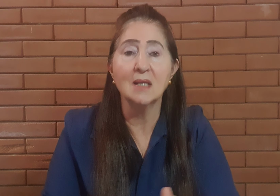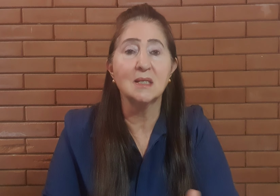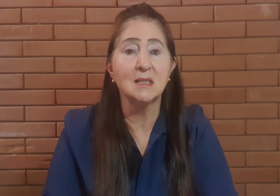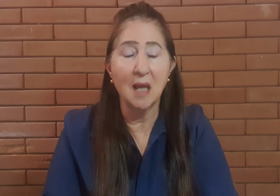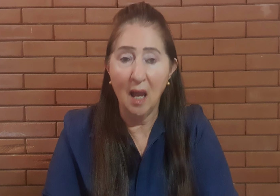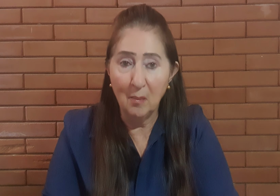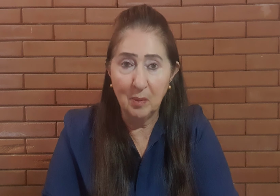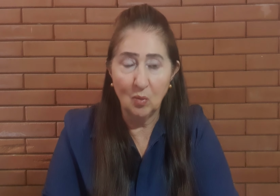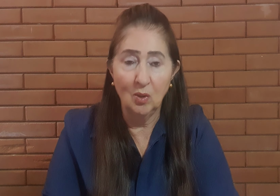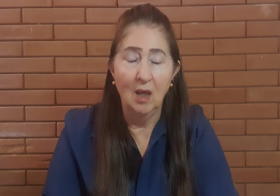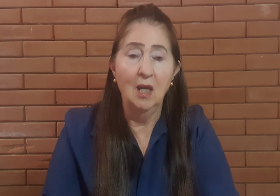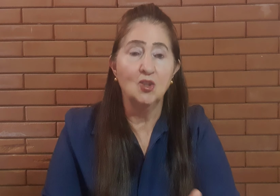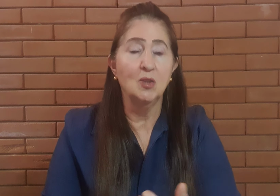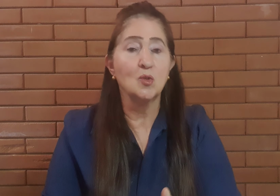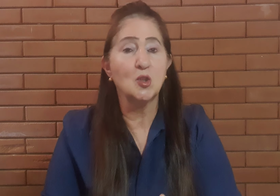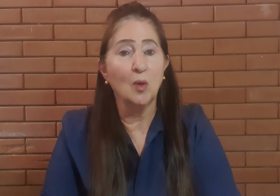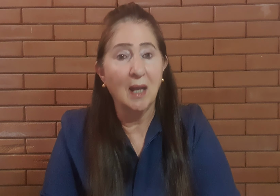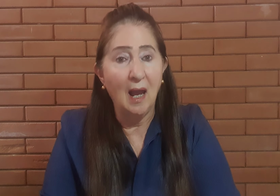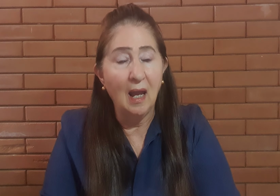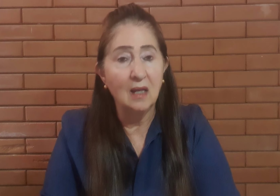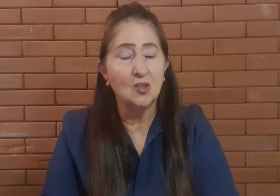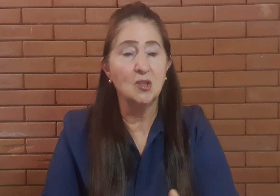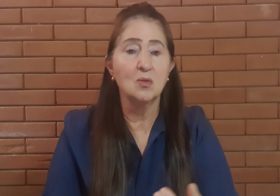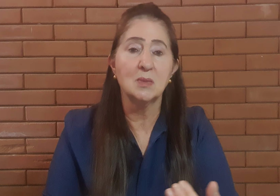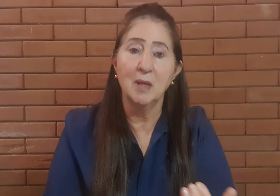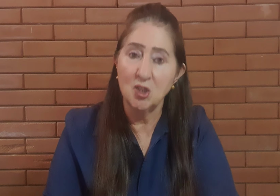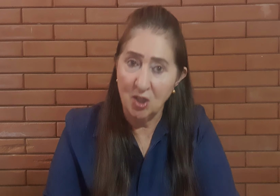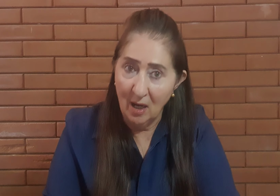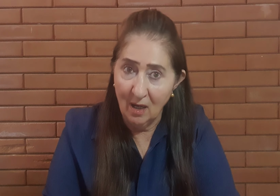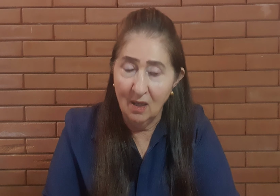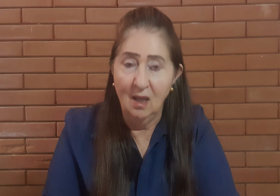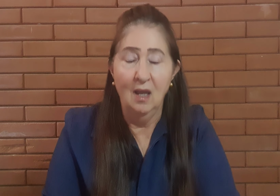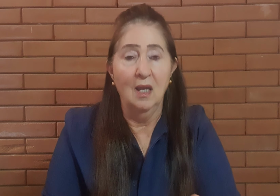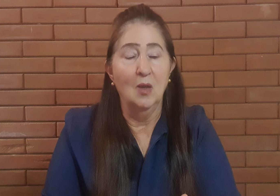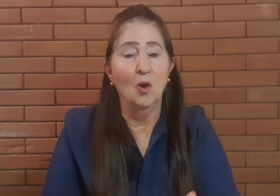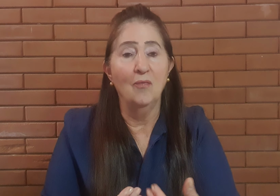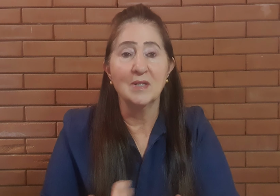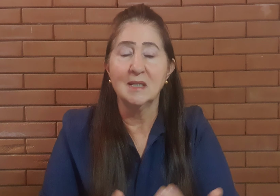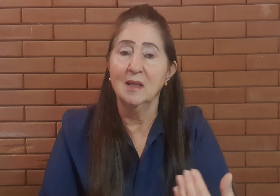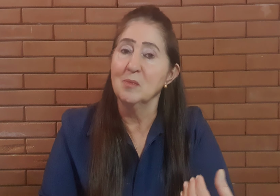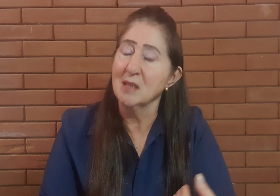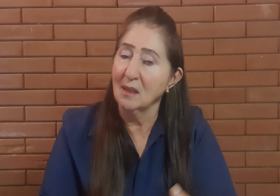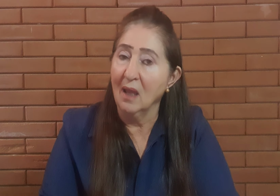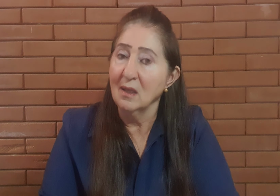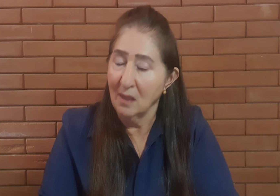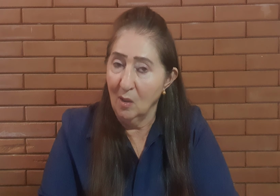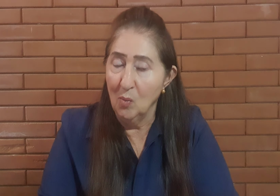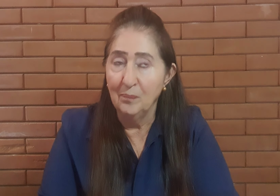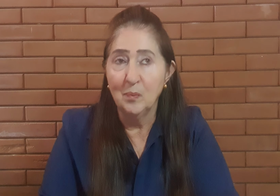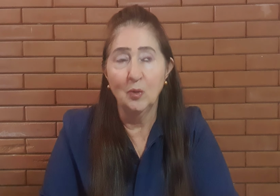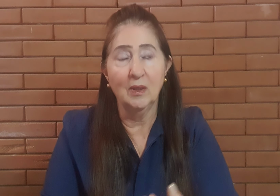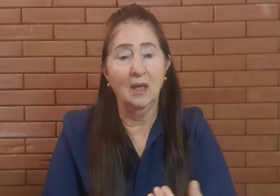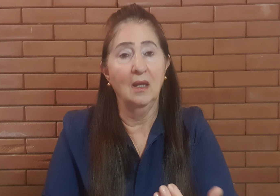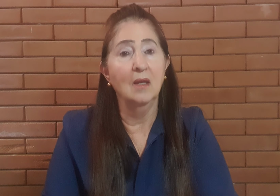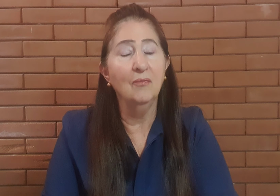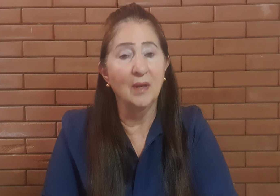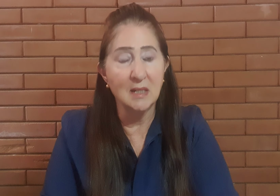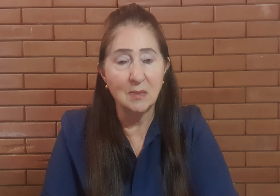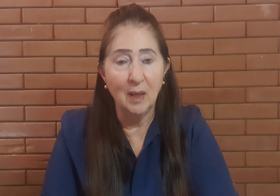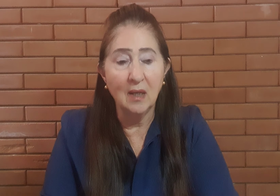esse hábito de nos tocar, de nos beijar, igual fazíamos até então. Porque,